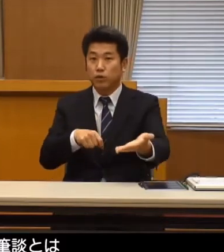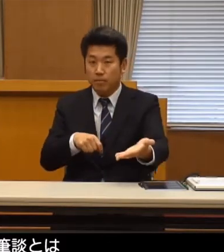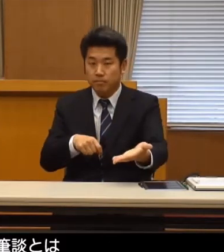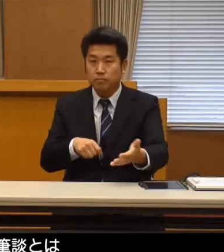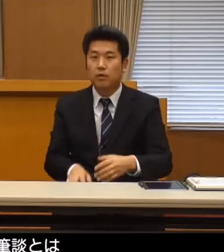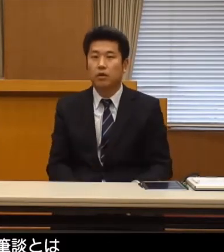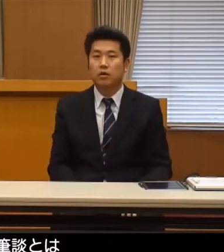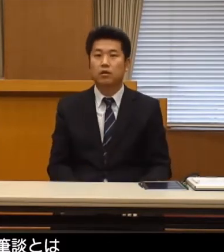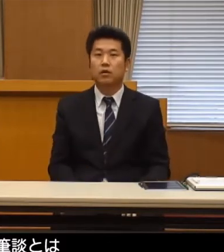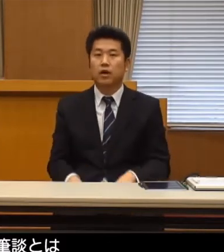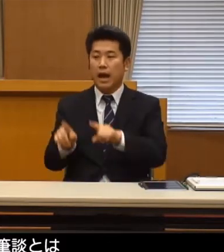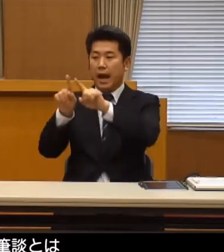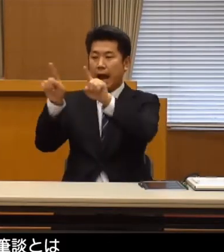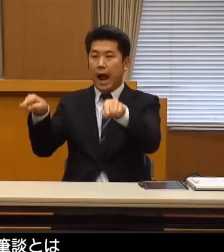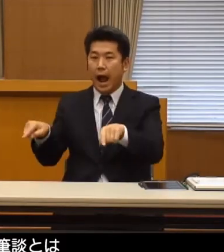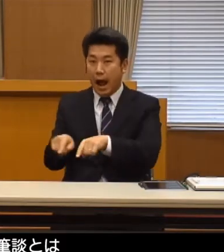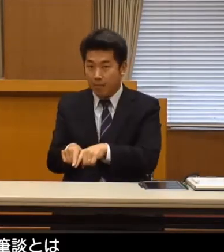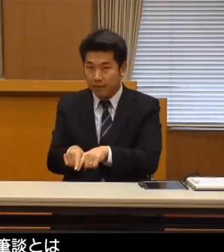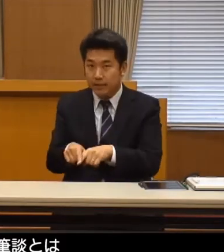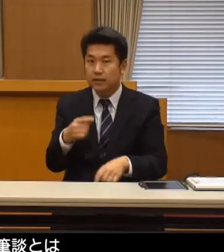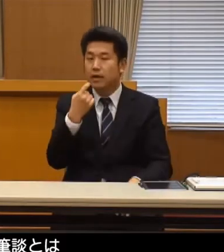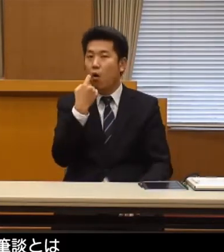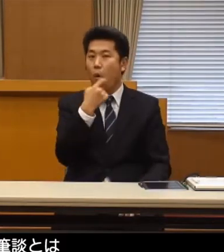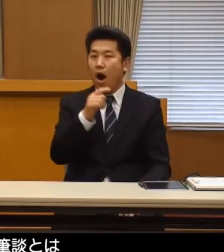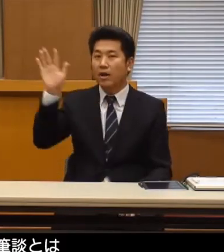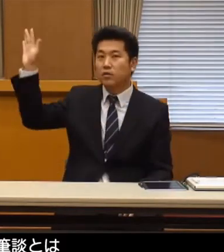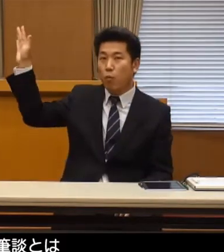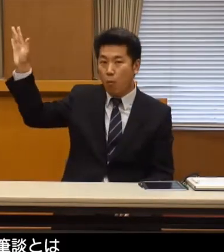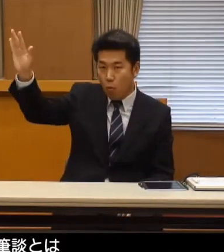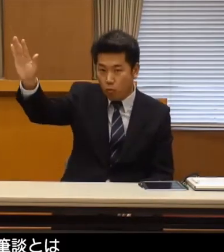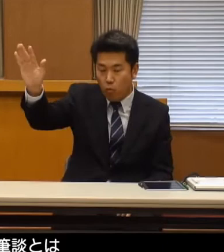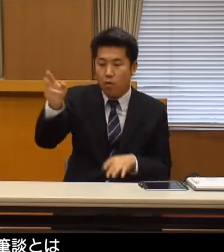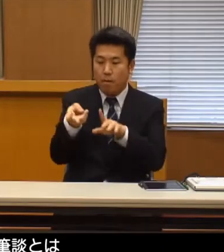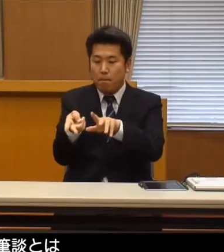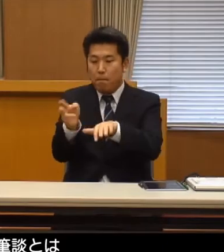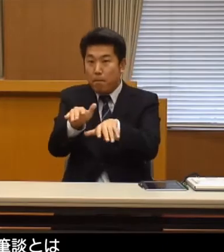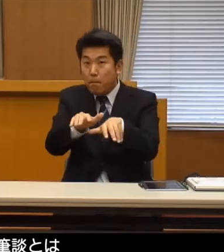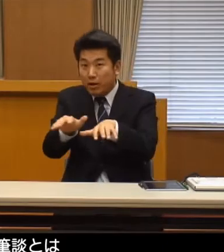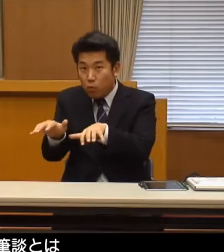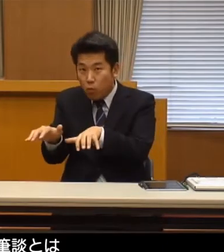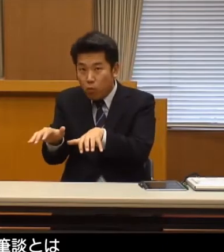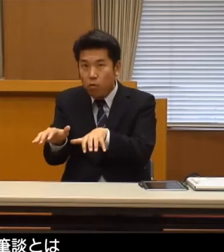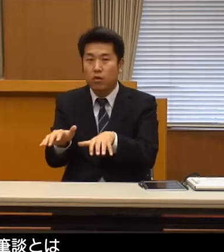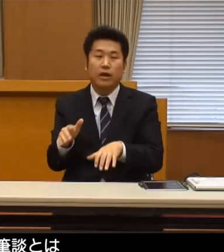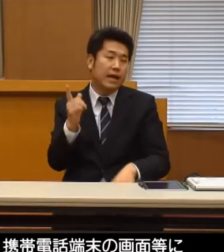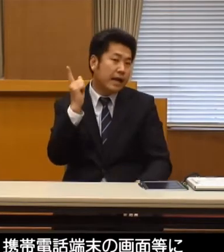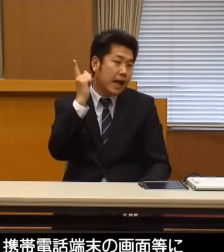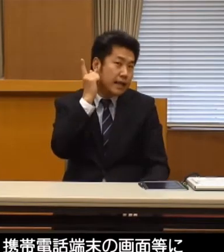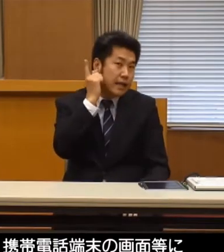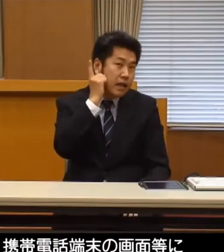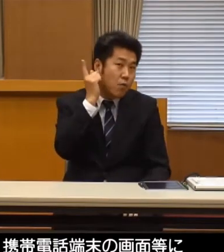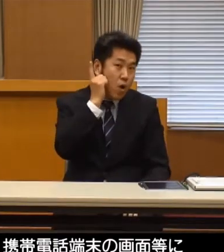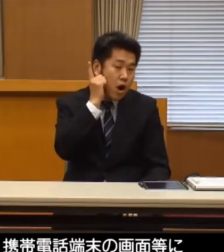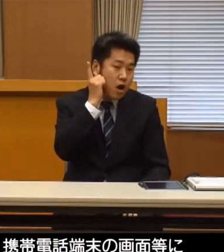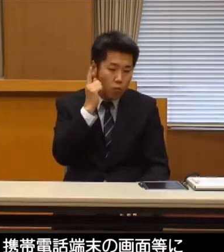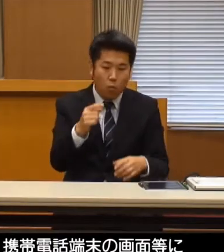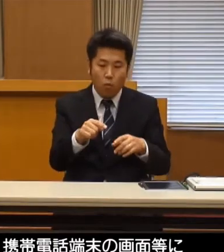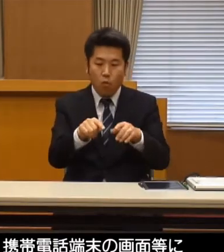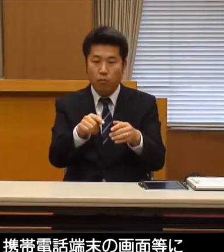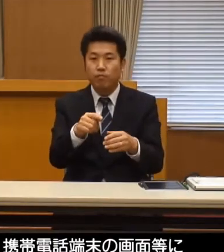筆談、紙、ホワイトボード、パソコン、携帯電話の端末の画面